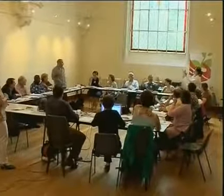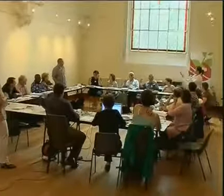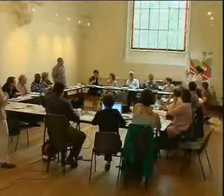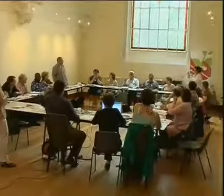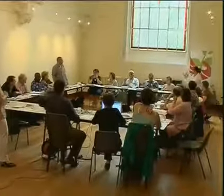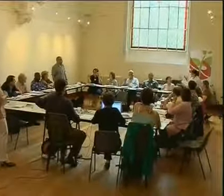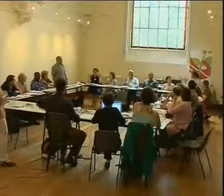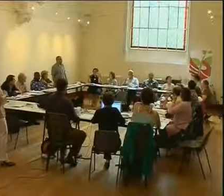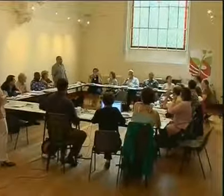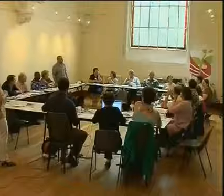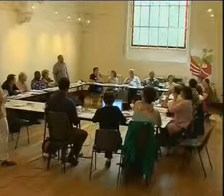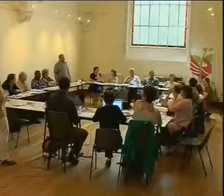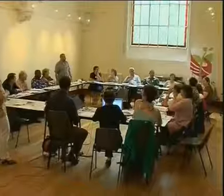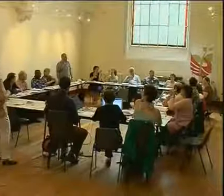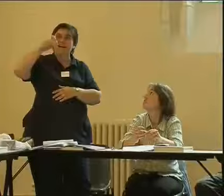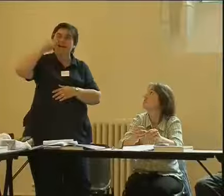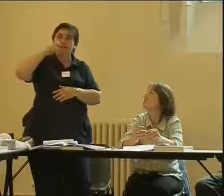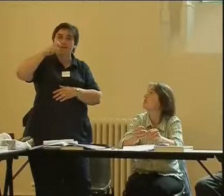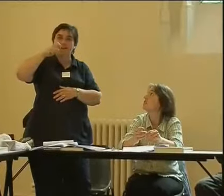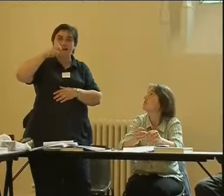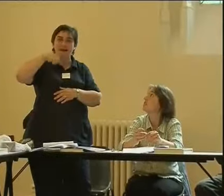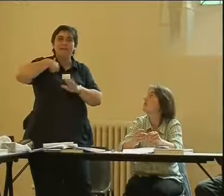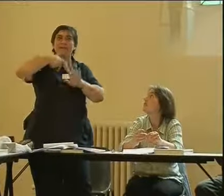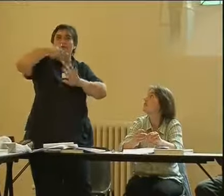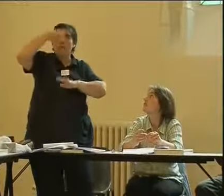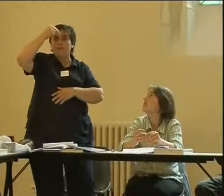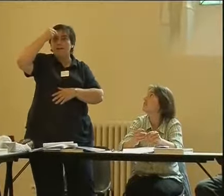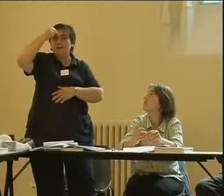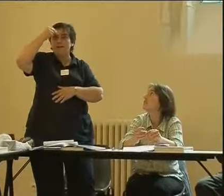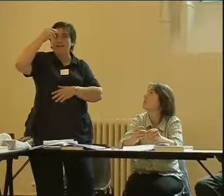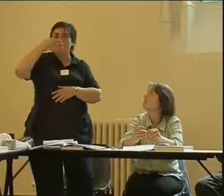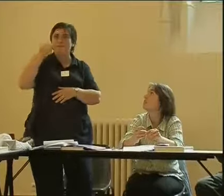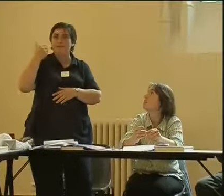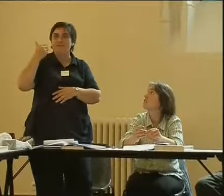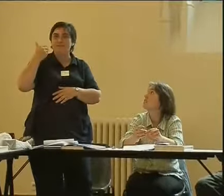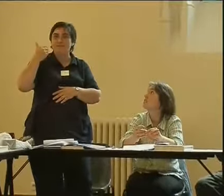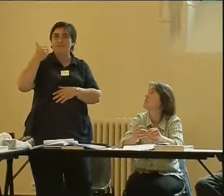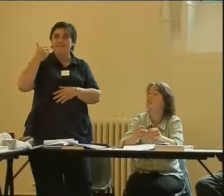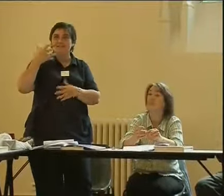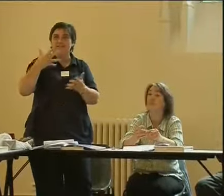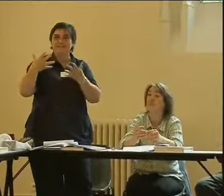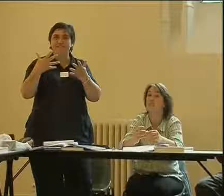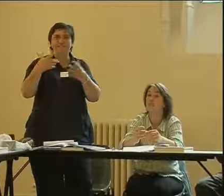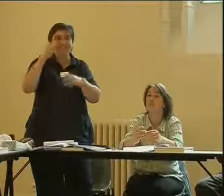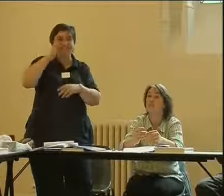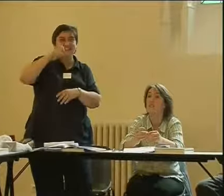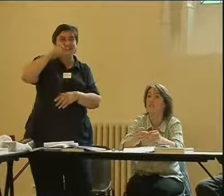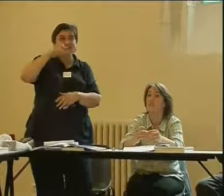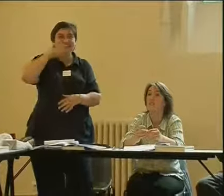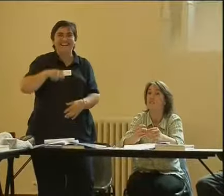à couvrir les dépenses restantes, nous devons encore trouver de nouveaux soutiens. Vous pouvez concrètement contribuer à ce grand projet en train